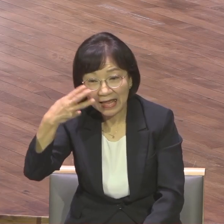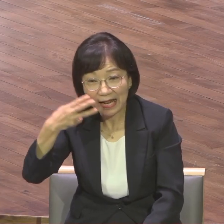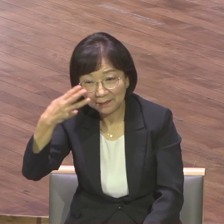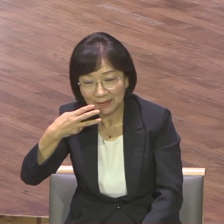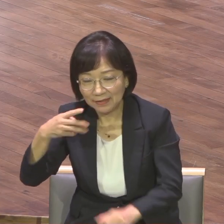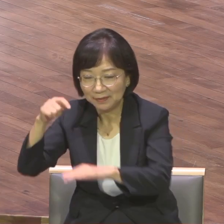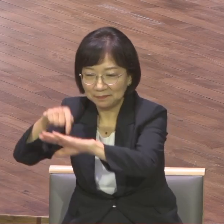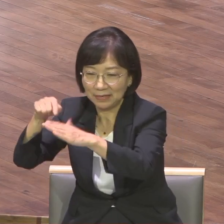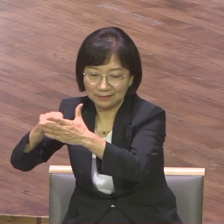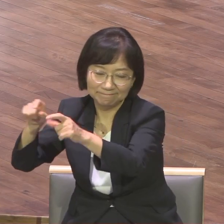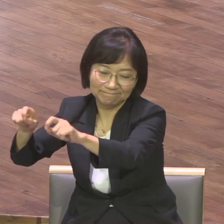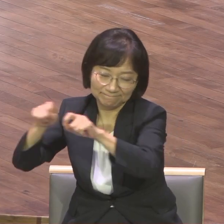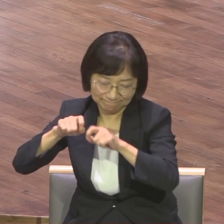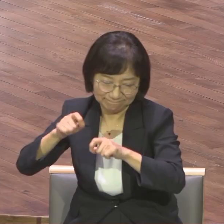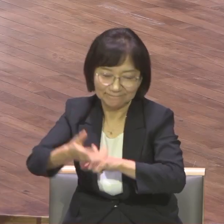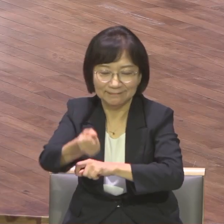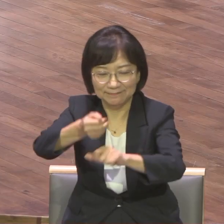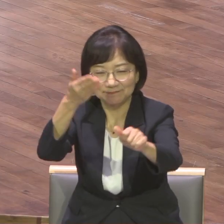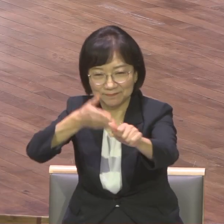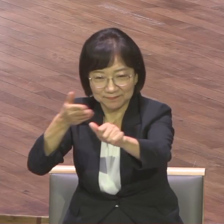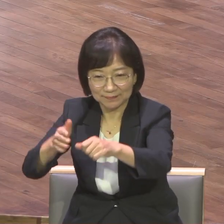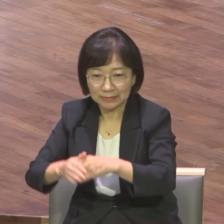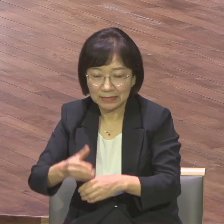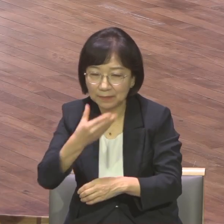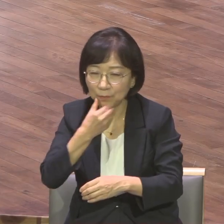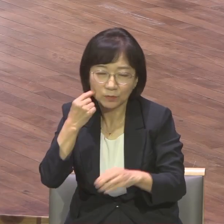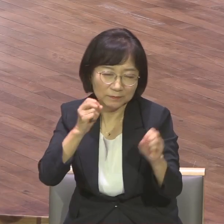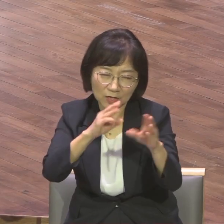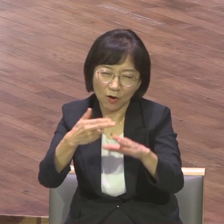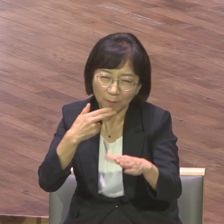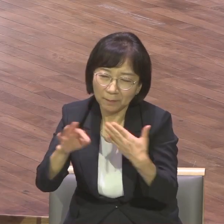내 마음이 답답해서 견딜 수 없구나. 이 영적 수준.